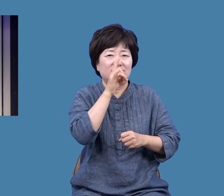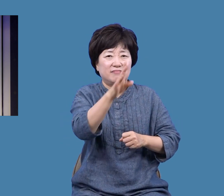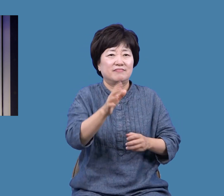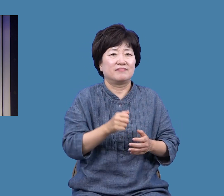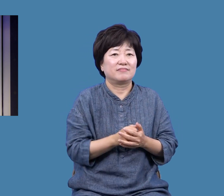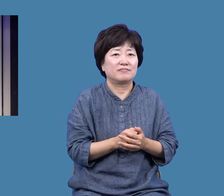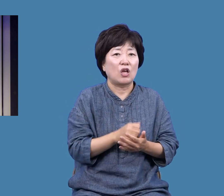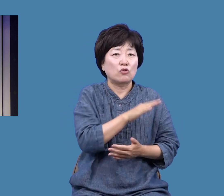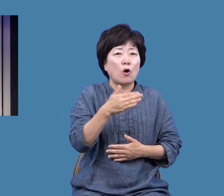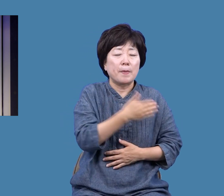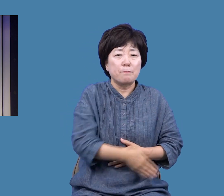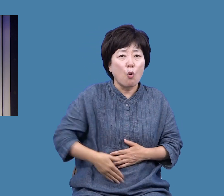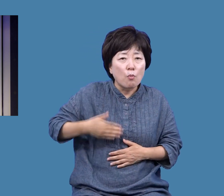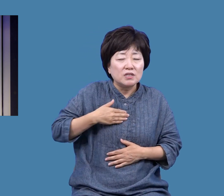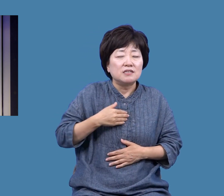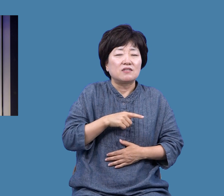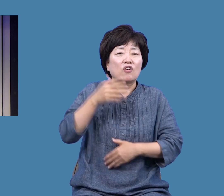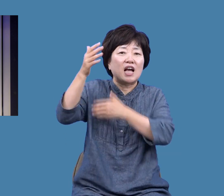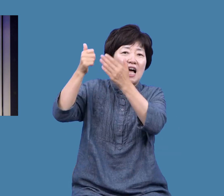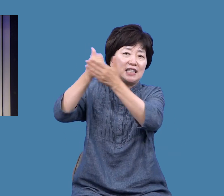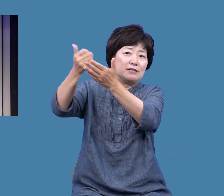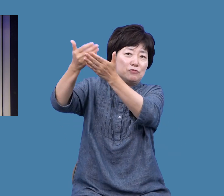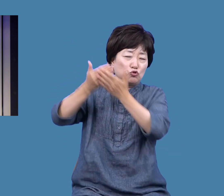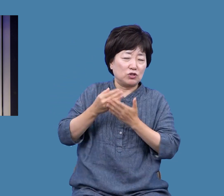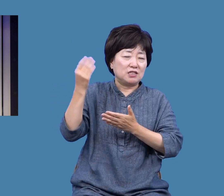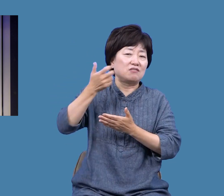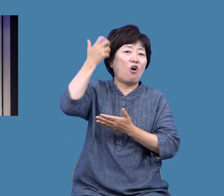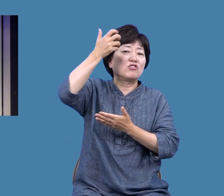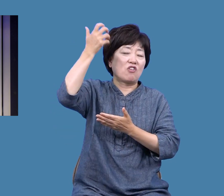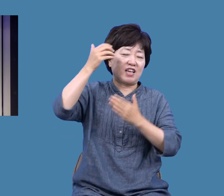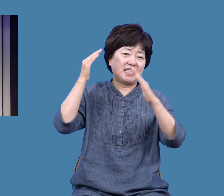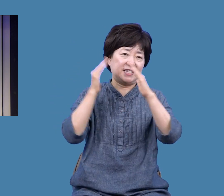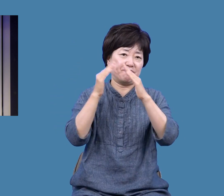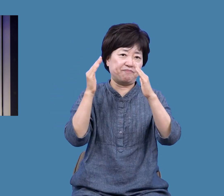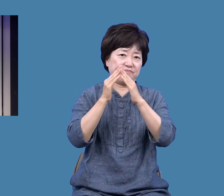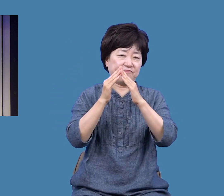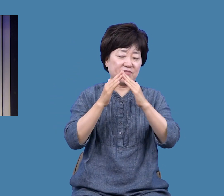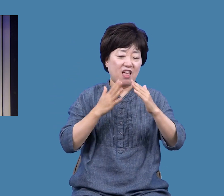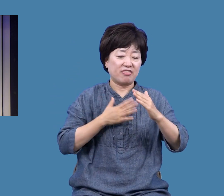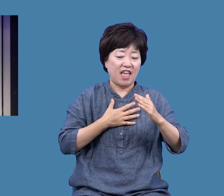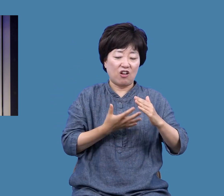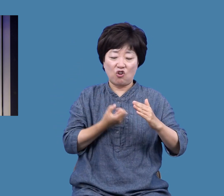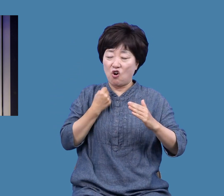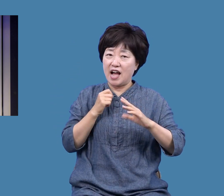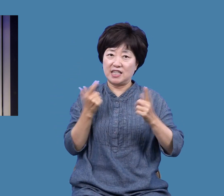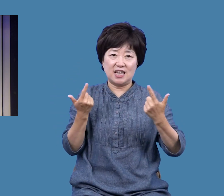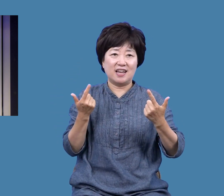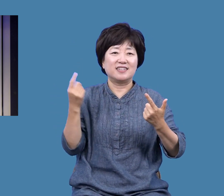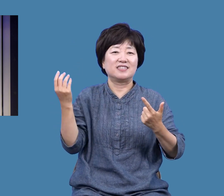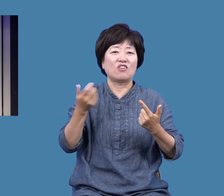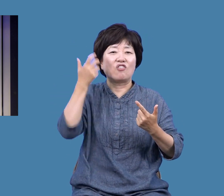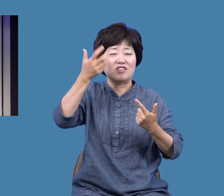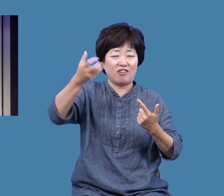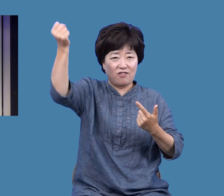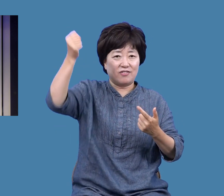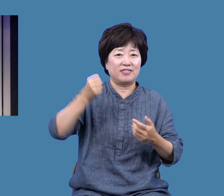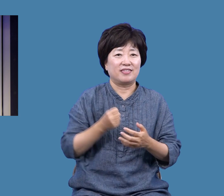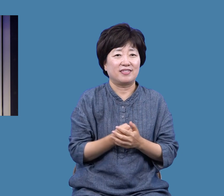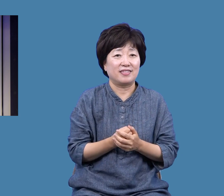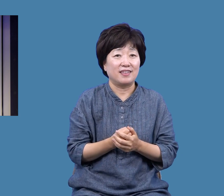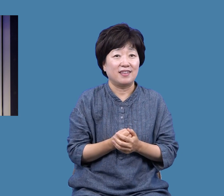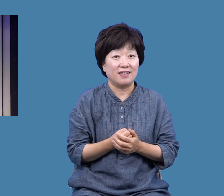가운데 계신 성령의 전인 줄을 알지 못하느냐? 너희는 너희 자신의 것이 아니라. 자, 우리의 몸이요 여러분 그리스도의 지체다.